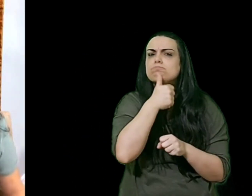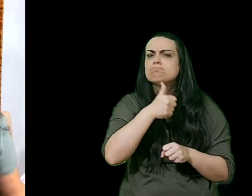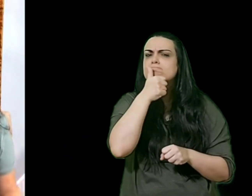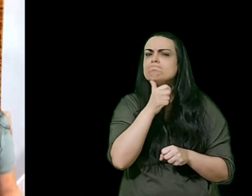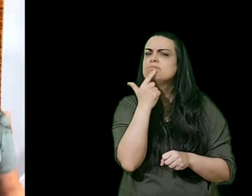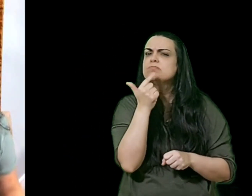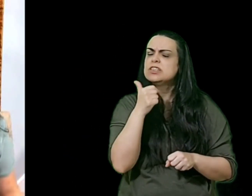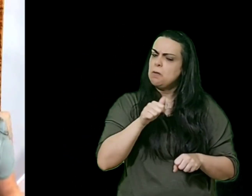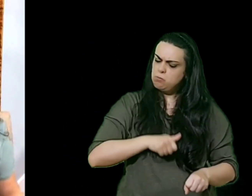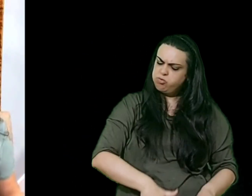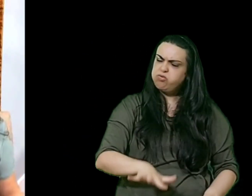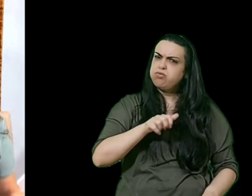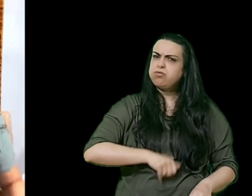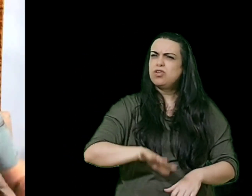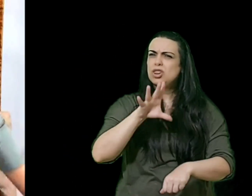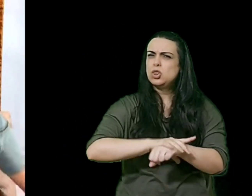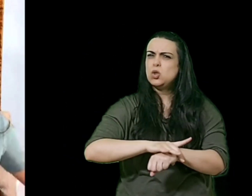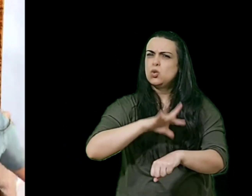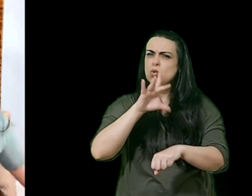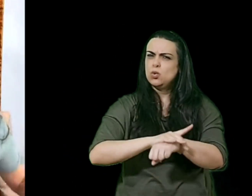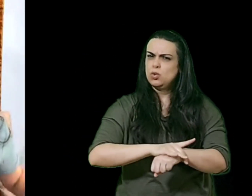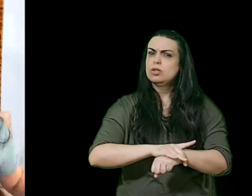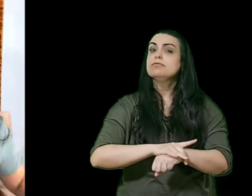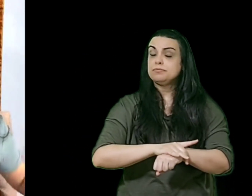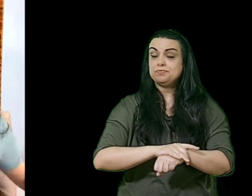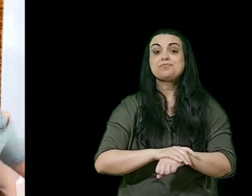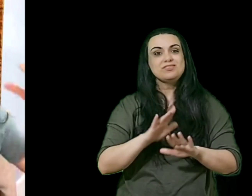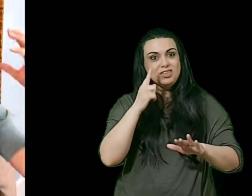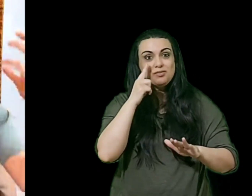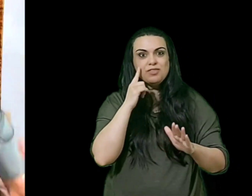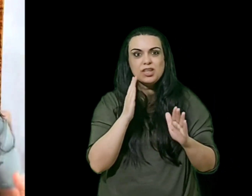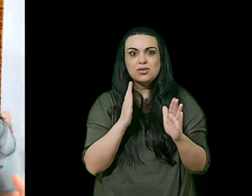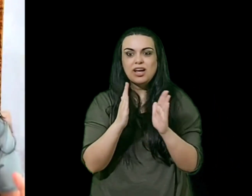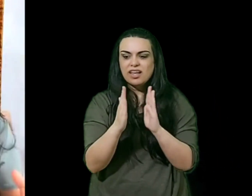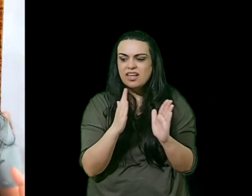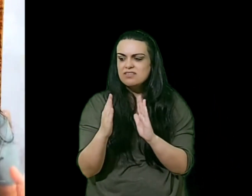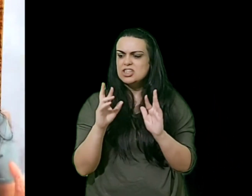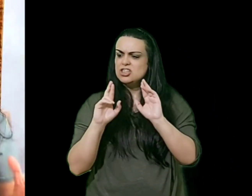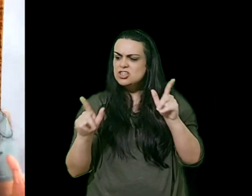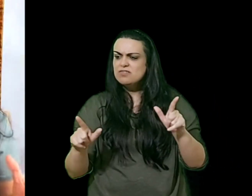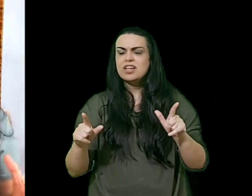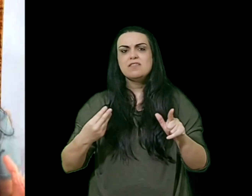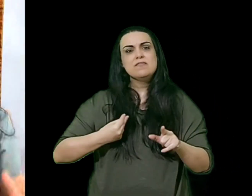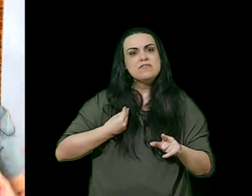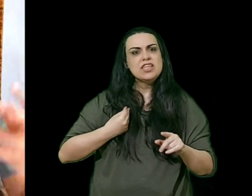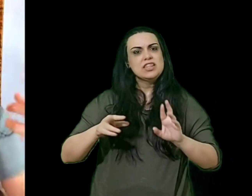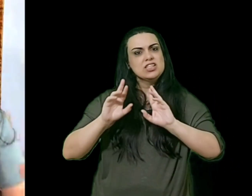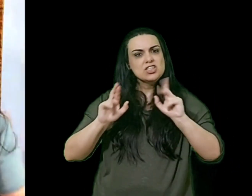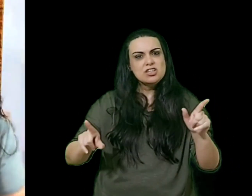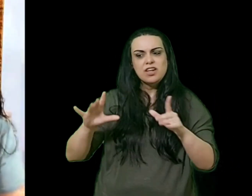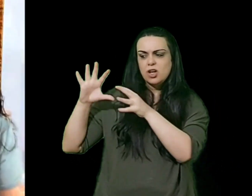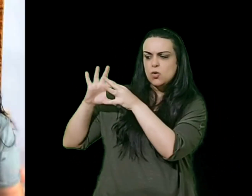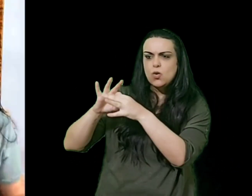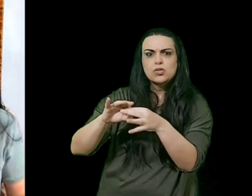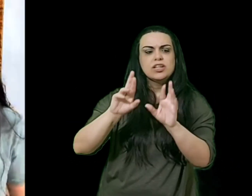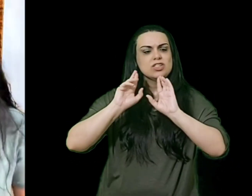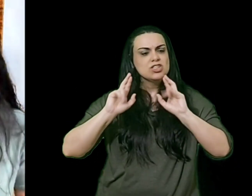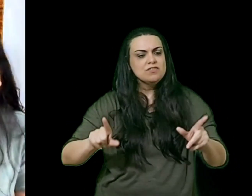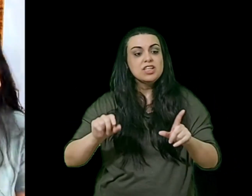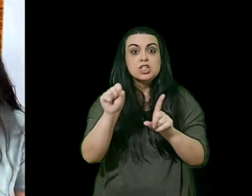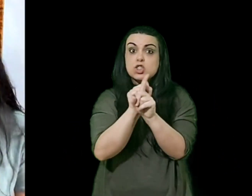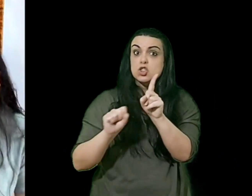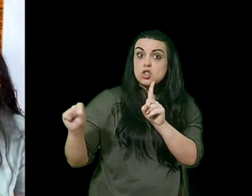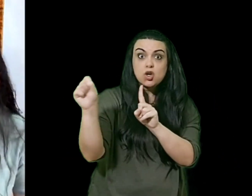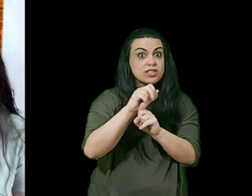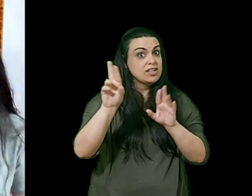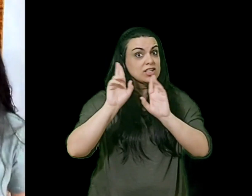anos ela lida com aquele mal. Mas veja, tempos diferentes, vidas diferentes, sociedades diferentes. Uma já